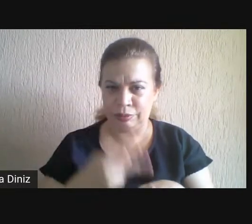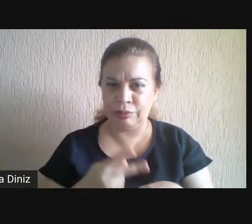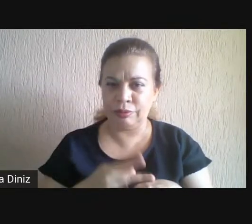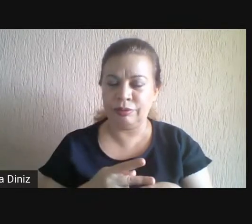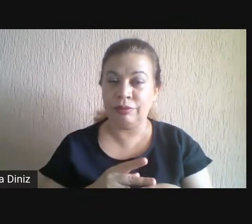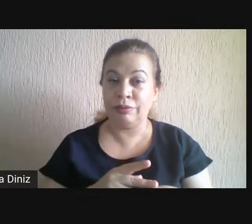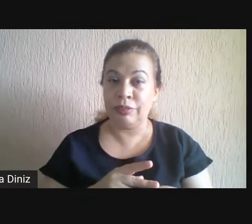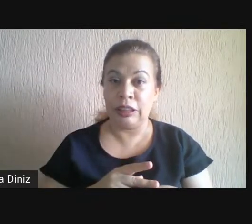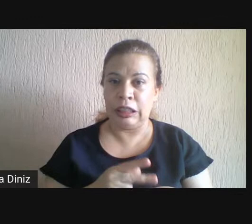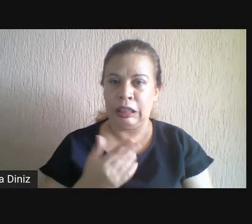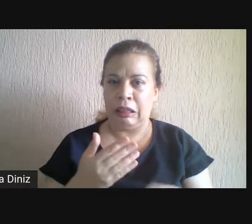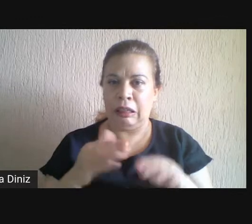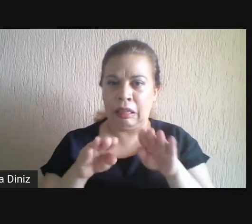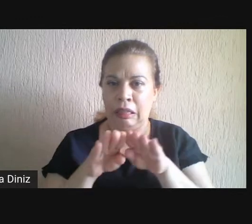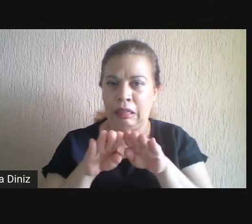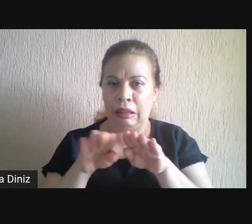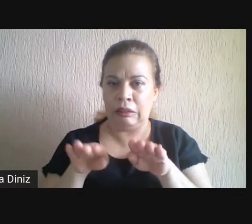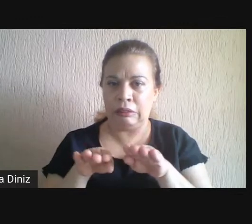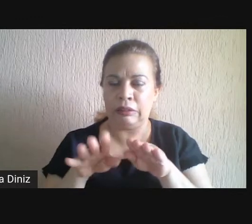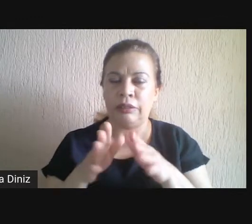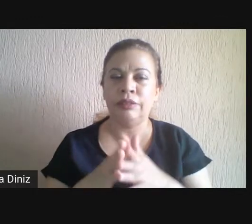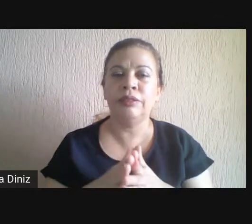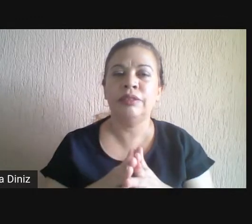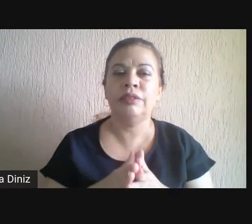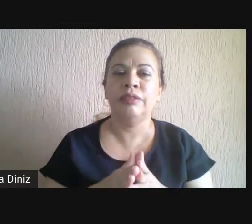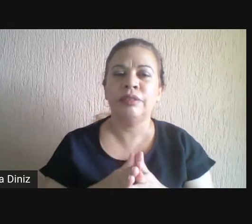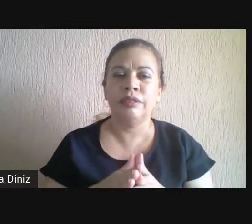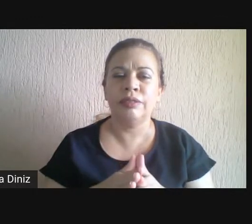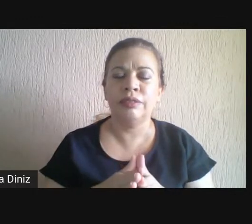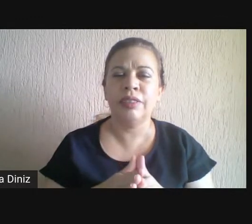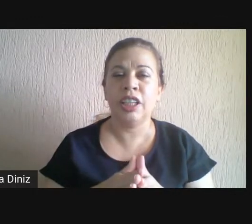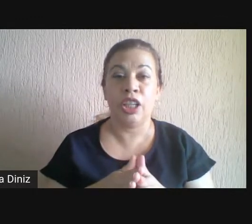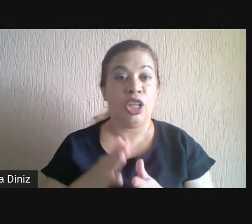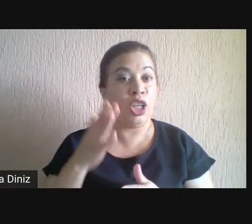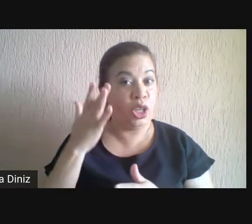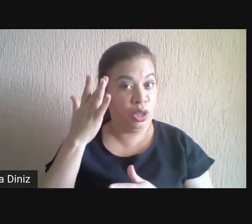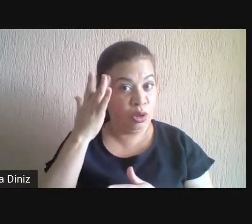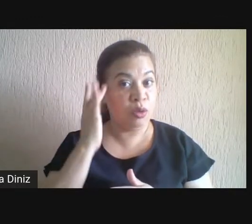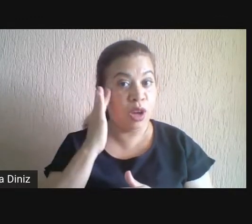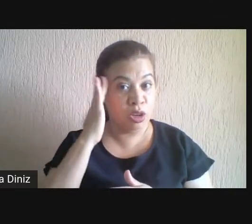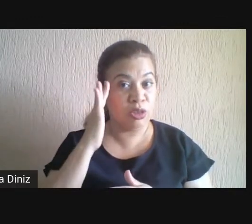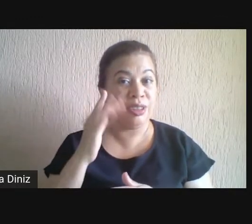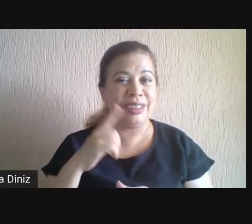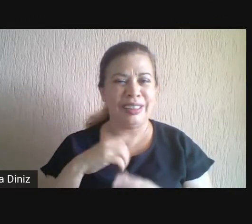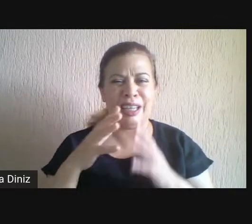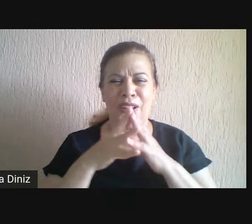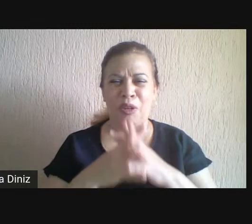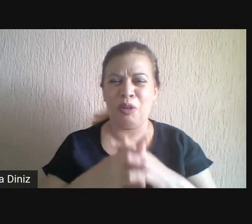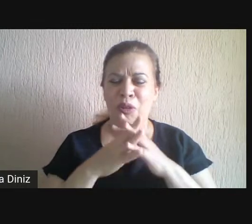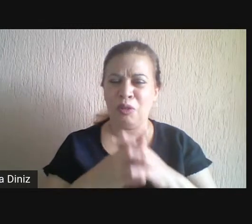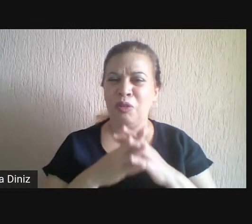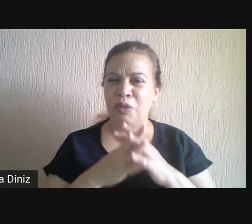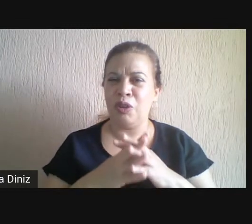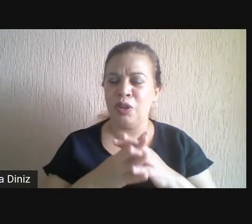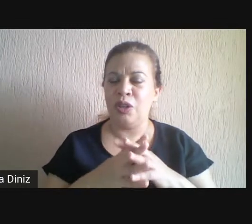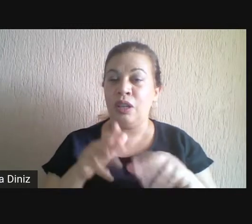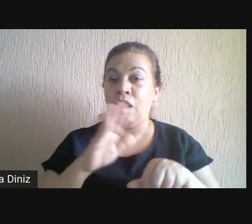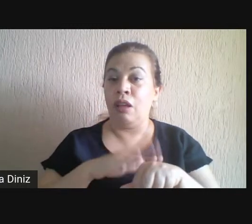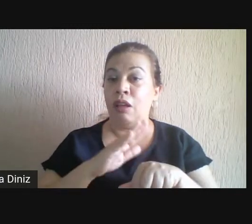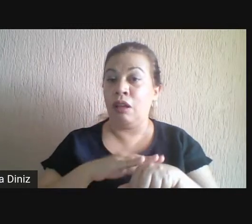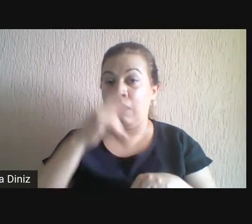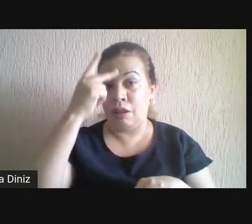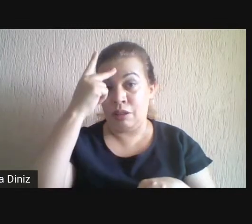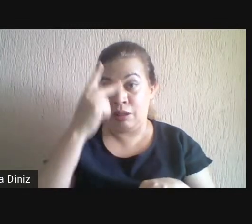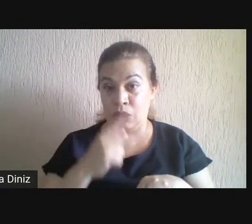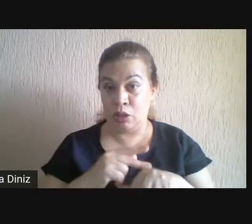Mas acho que eles confundem autonomia com soberania. Soberania quem tem é